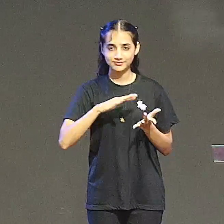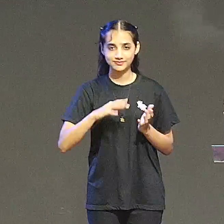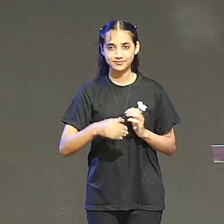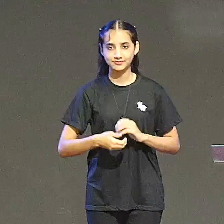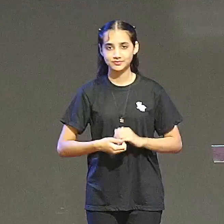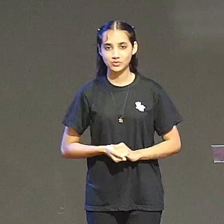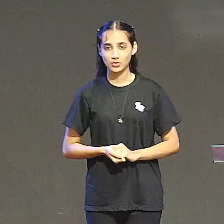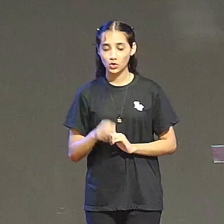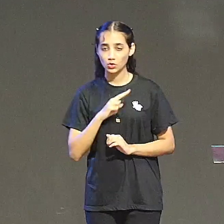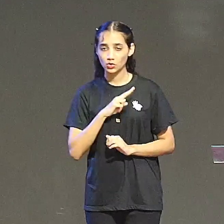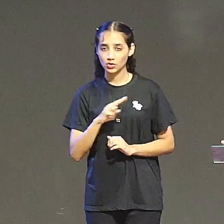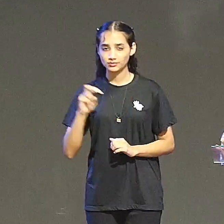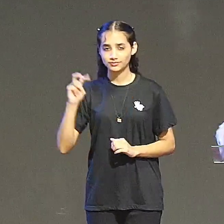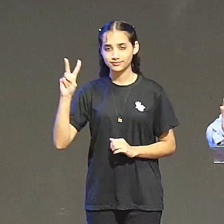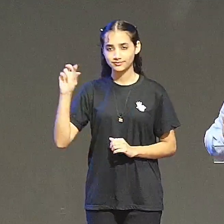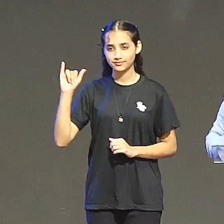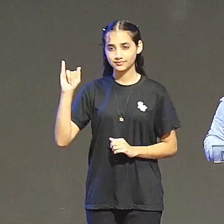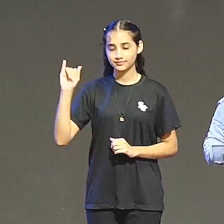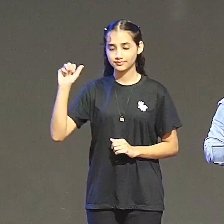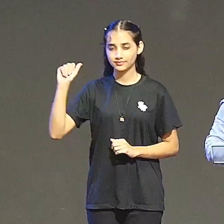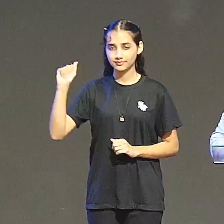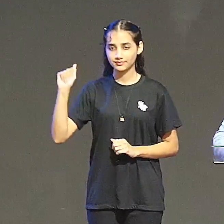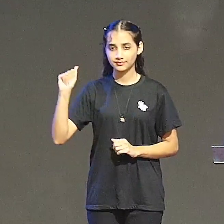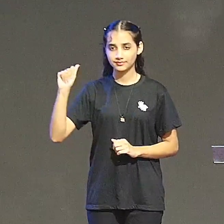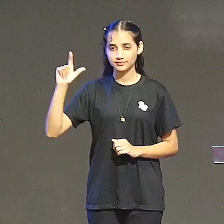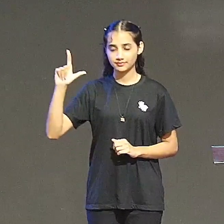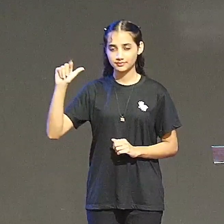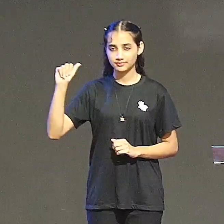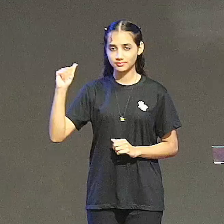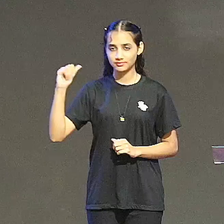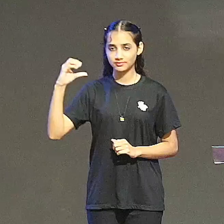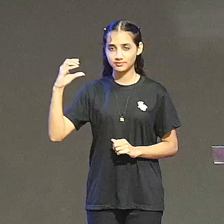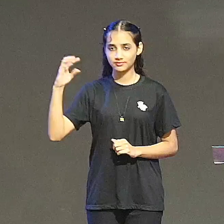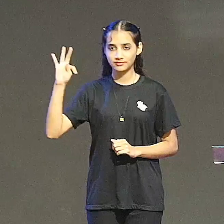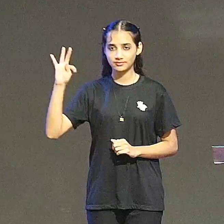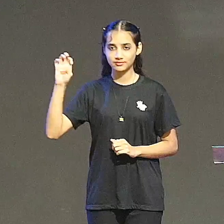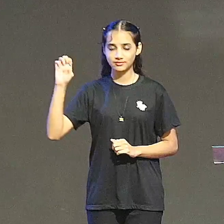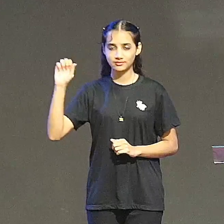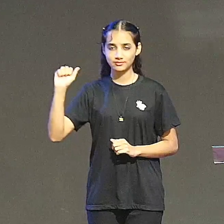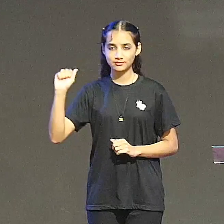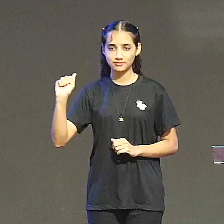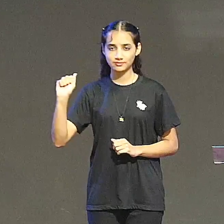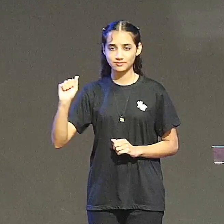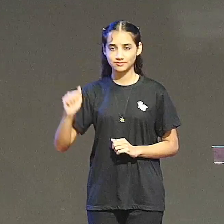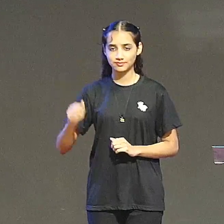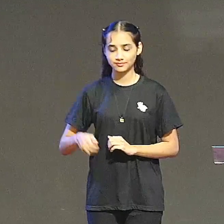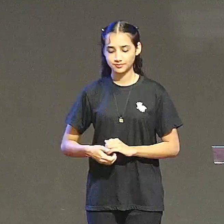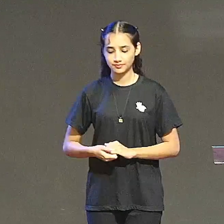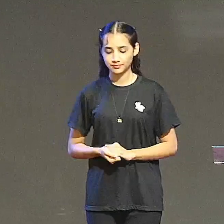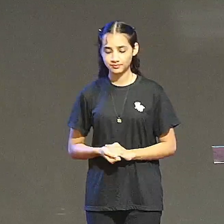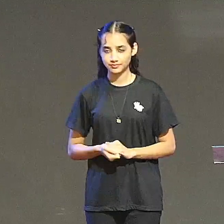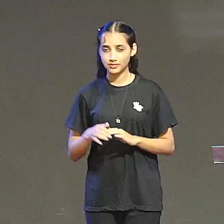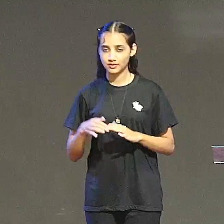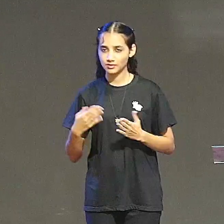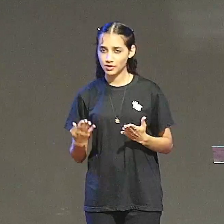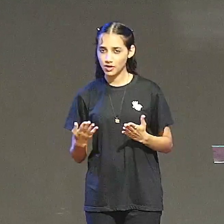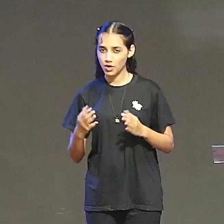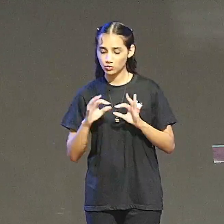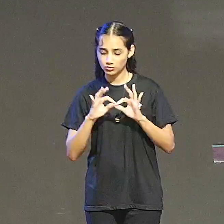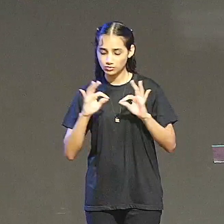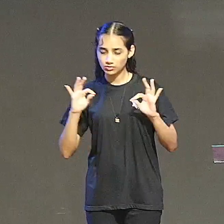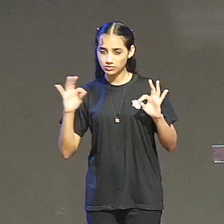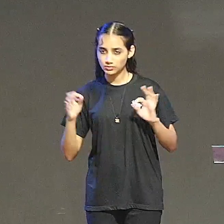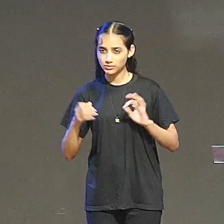foi dado o nome dela de via láctea que você já deve ter ouvido falar mas vamos trazer pra nossa proporção se a terra tem o tamanho de uma